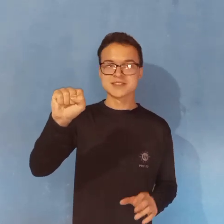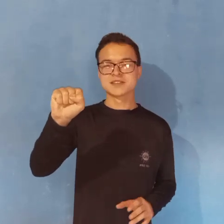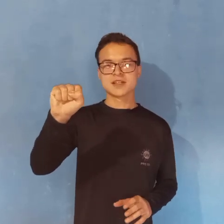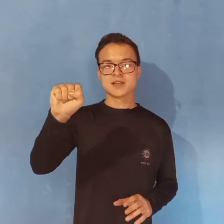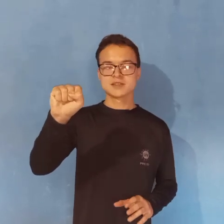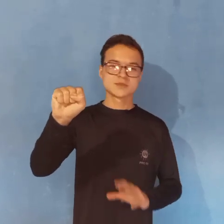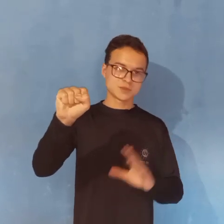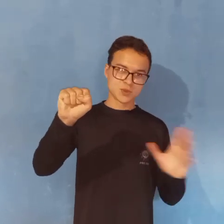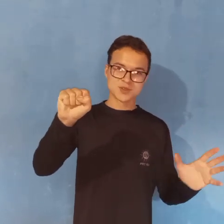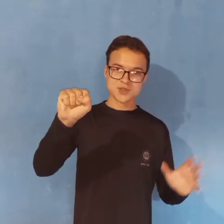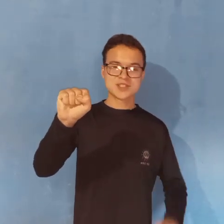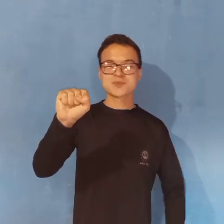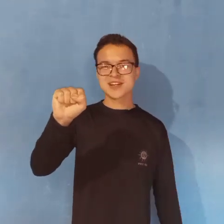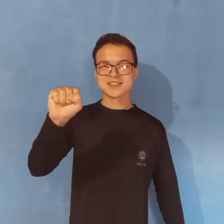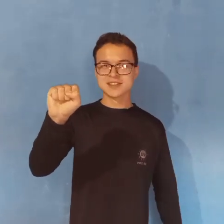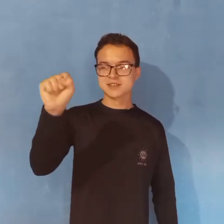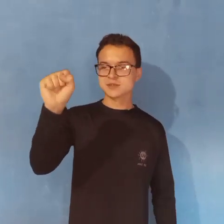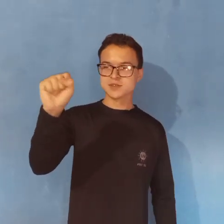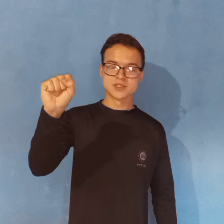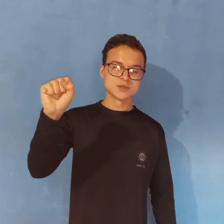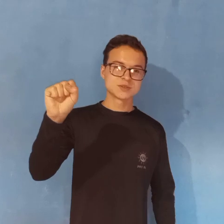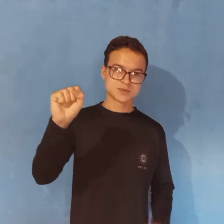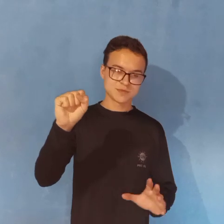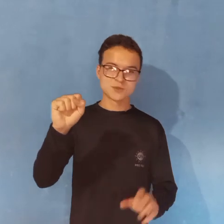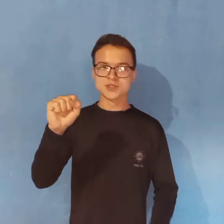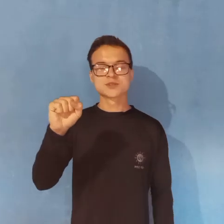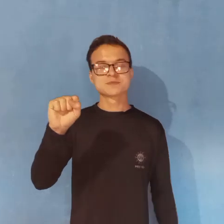S. No contexto a gente pega a ideia, vibrando é um 8.